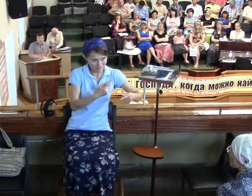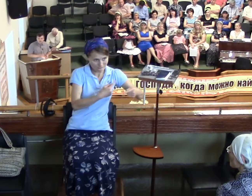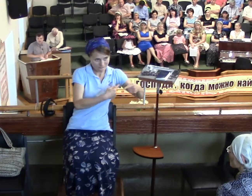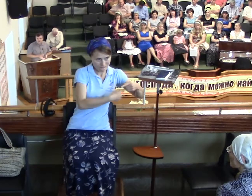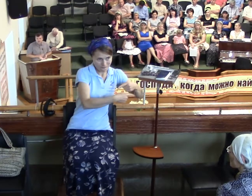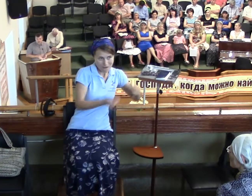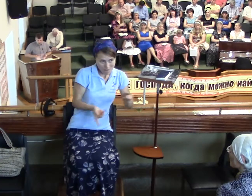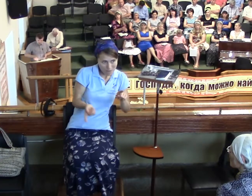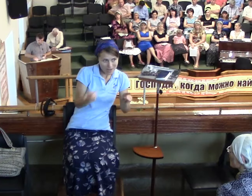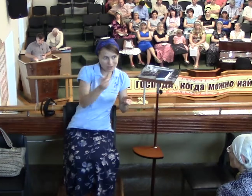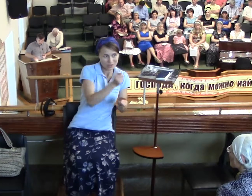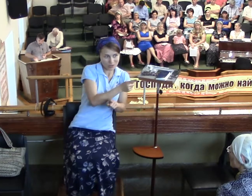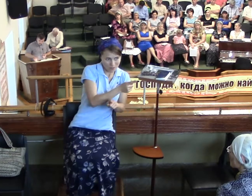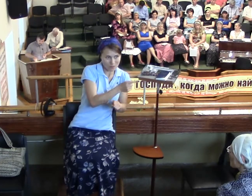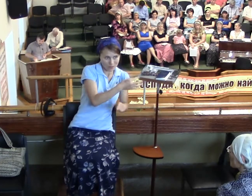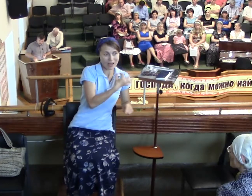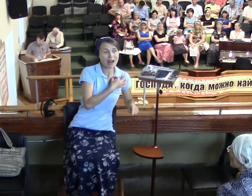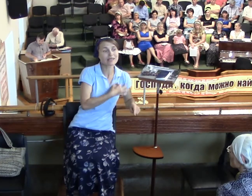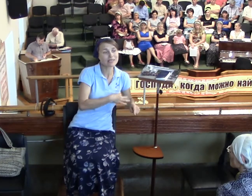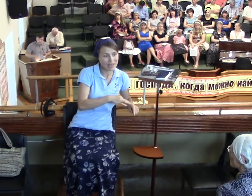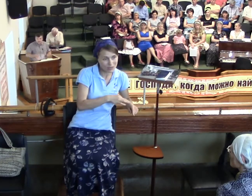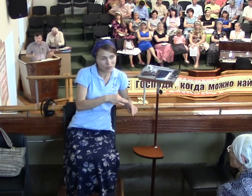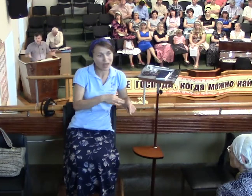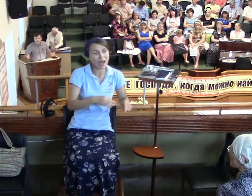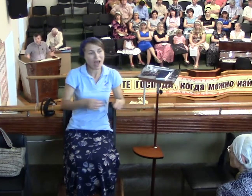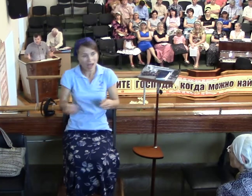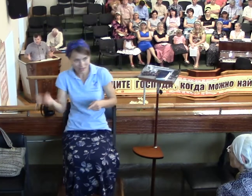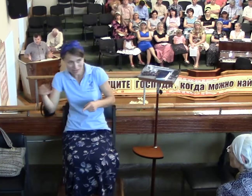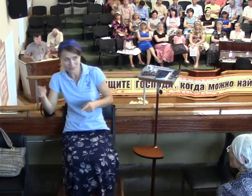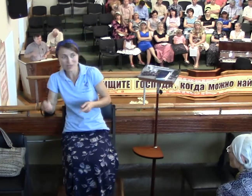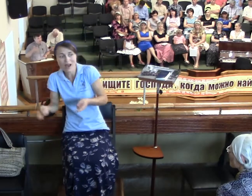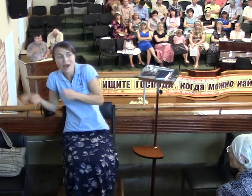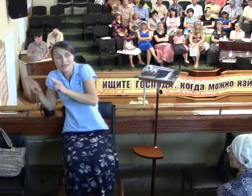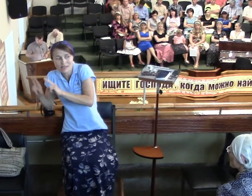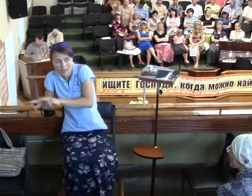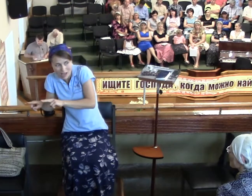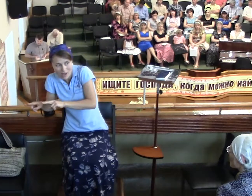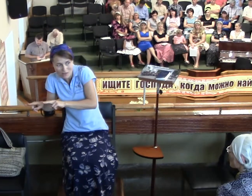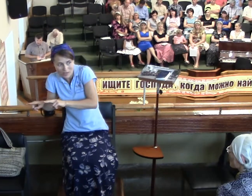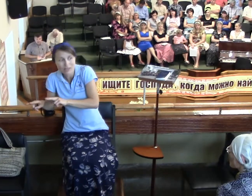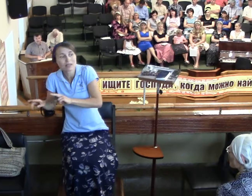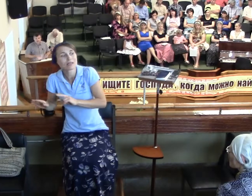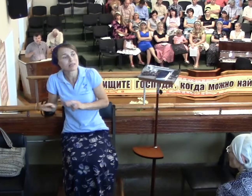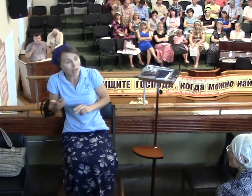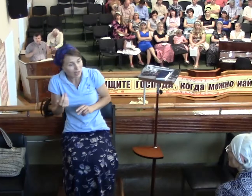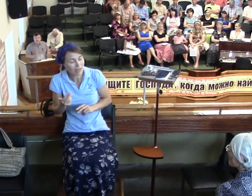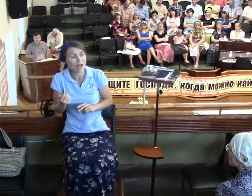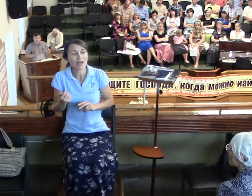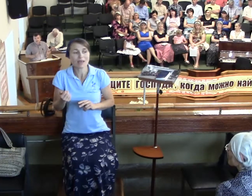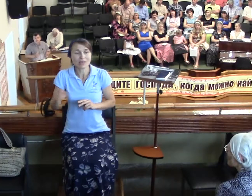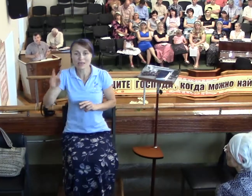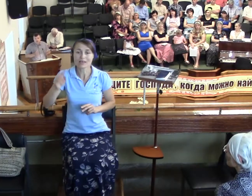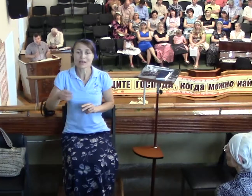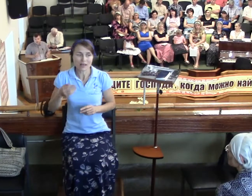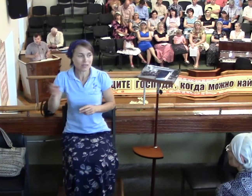был праведным человеком, и о нем написано, знаете, Господь его избрал, Господь его помазал, и о нем сказано, что